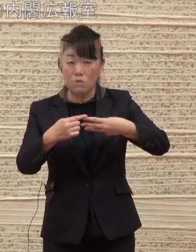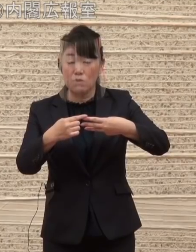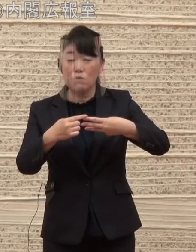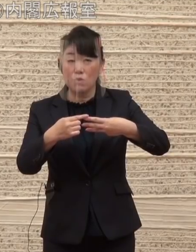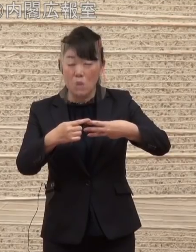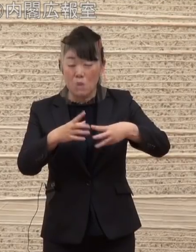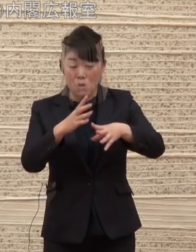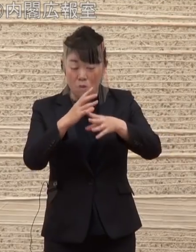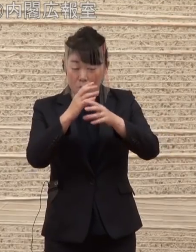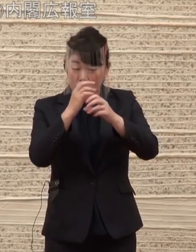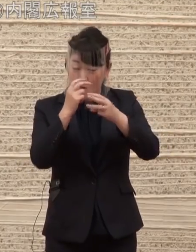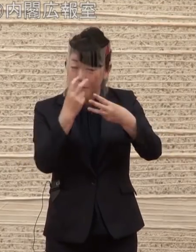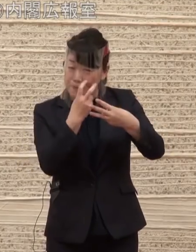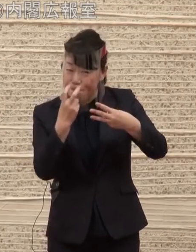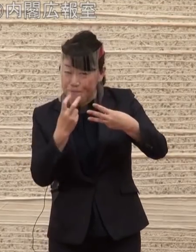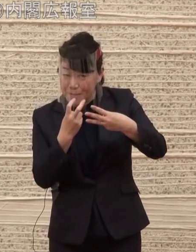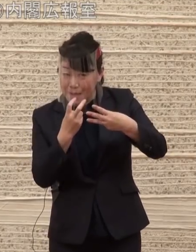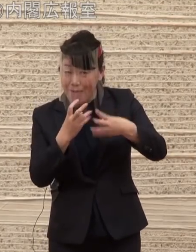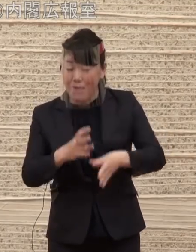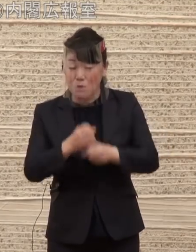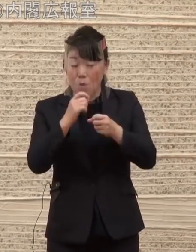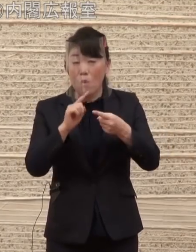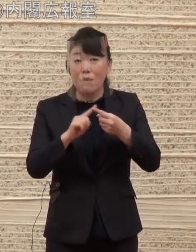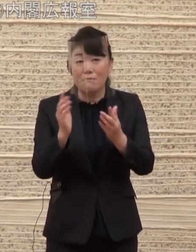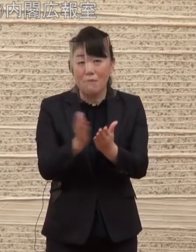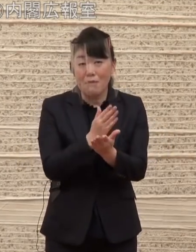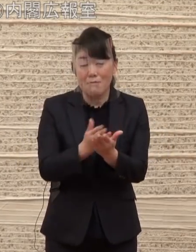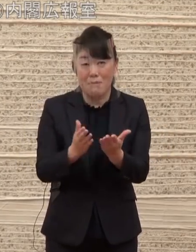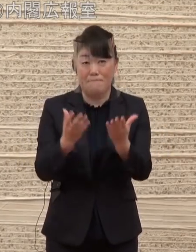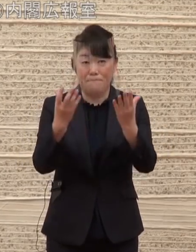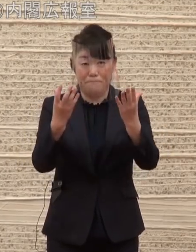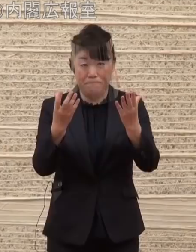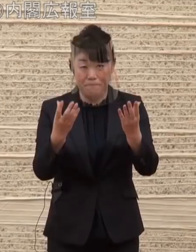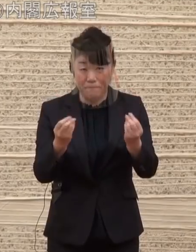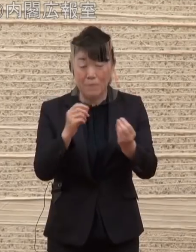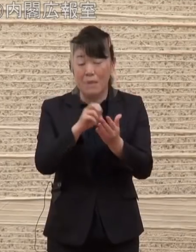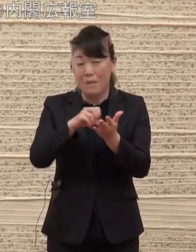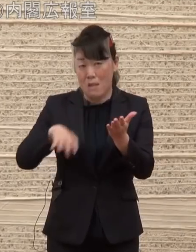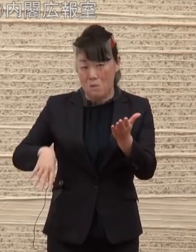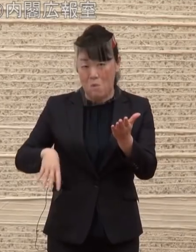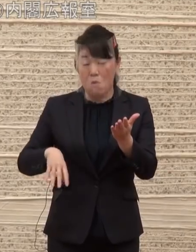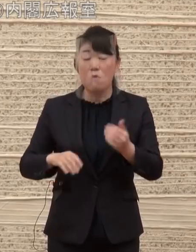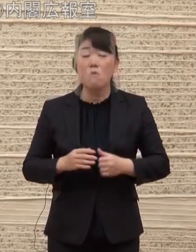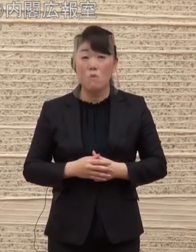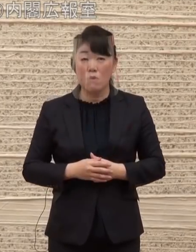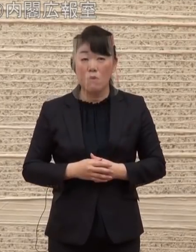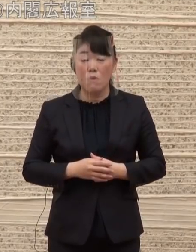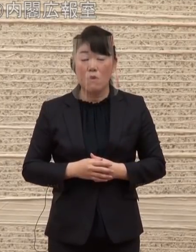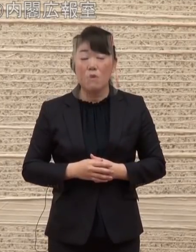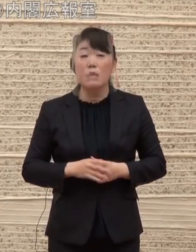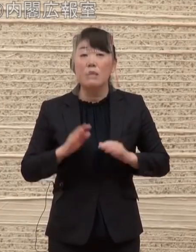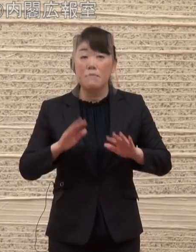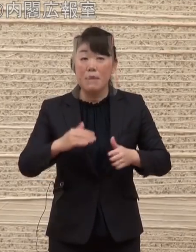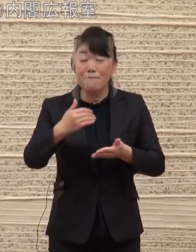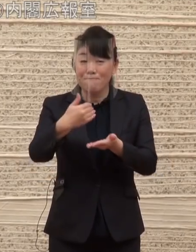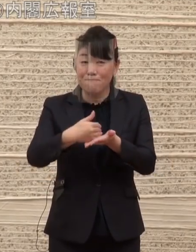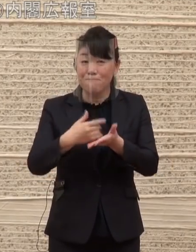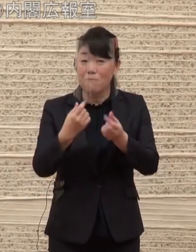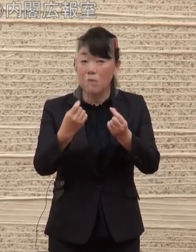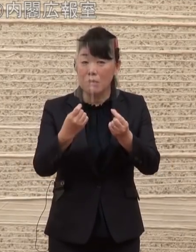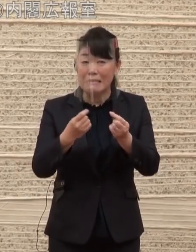注目した上で総合的に判断を出しましたしかし今お話を唱えた経済の